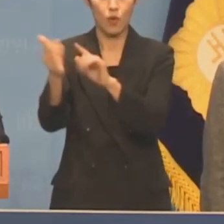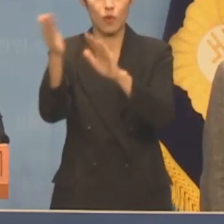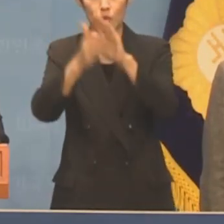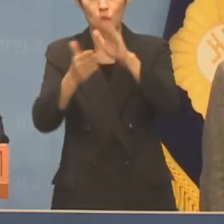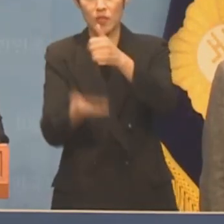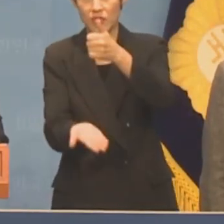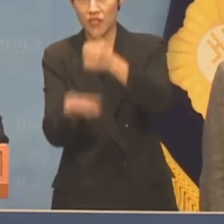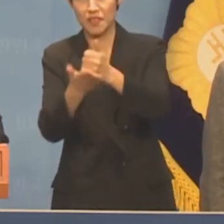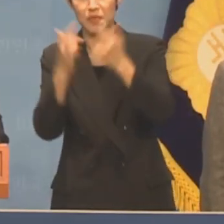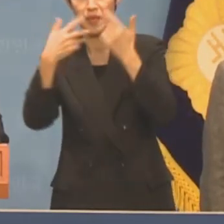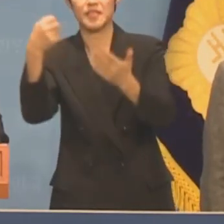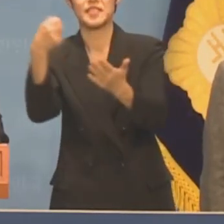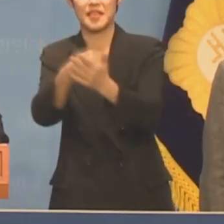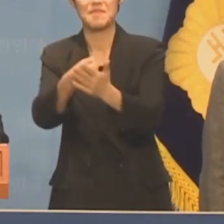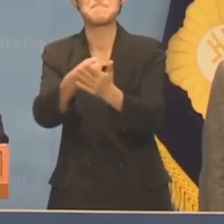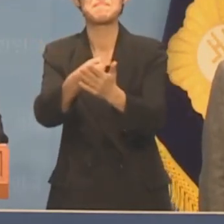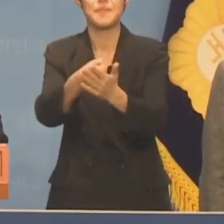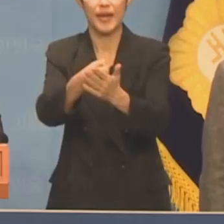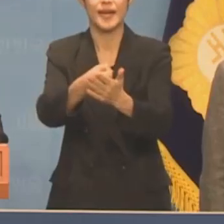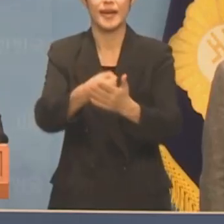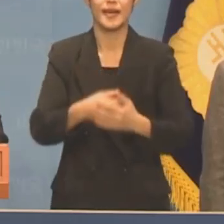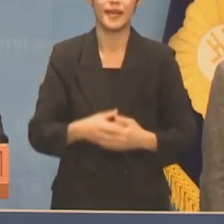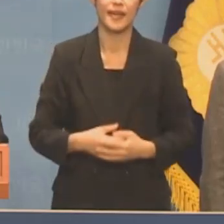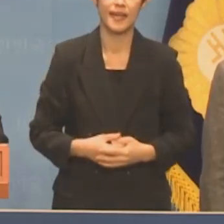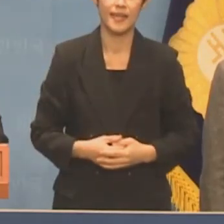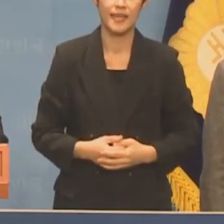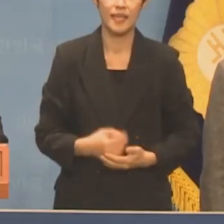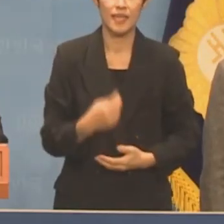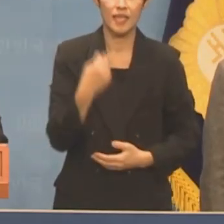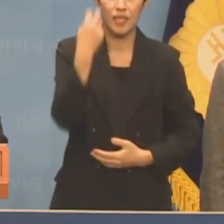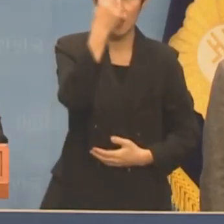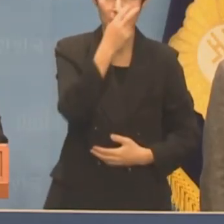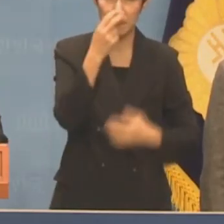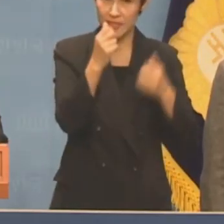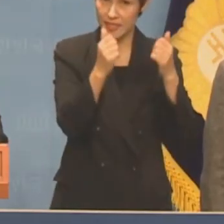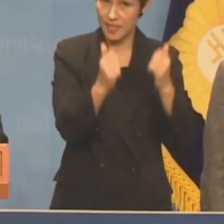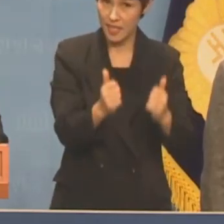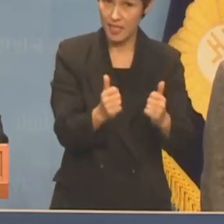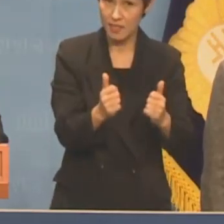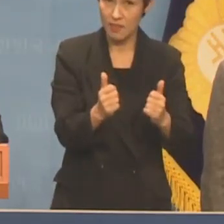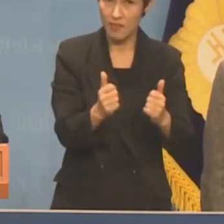공천을 확정짓는 과정이 검찰에서